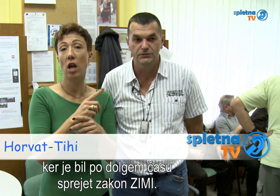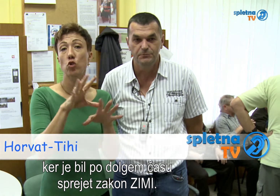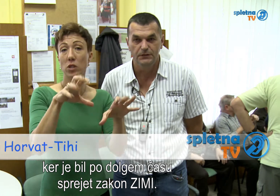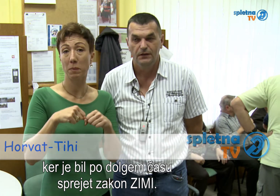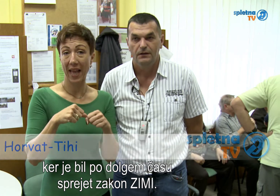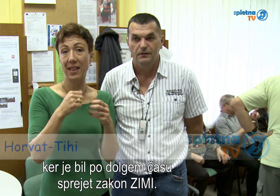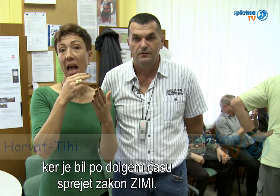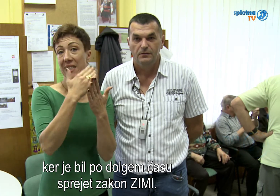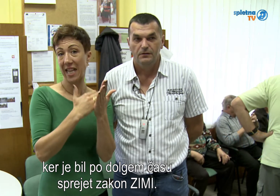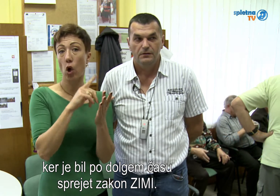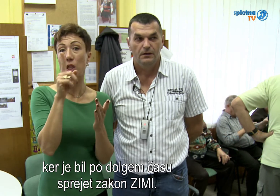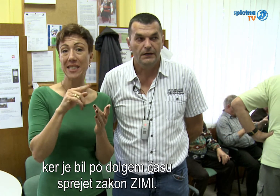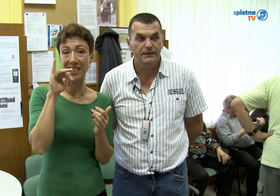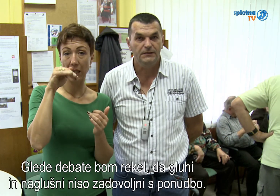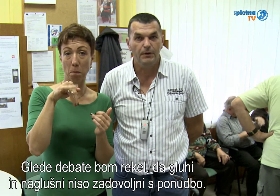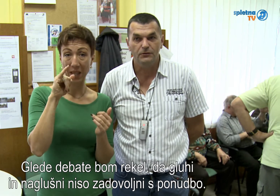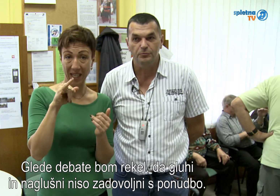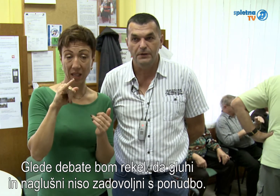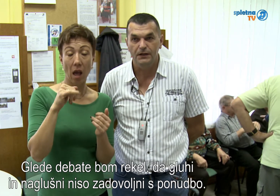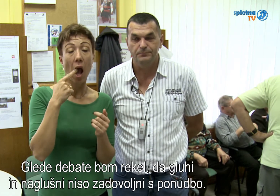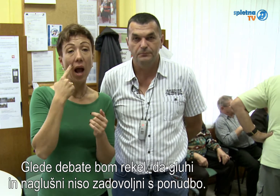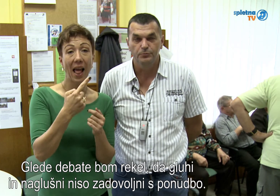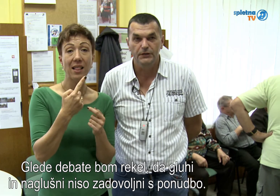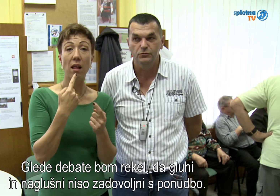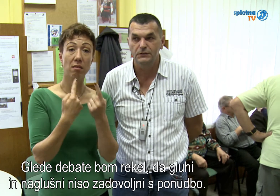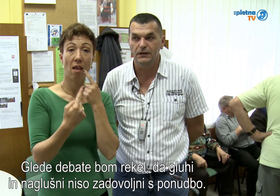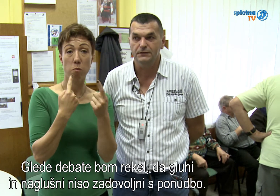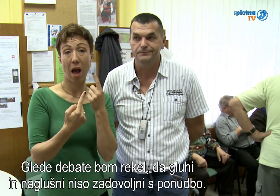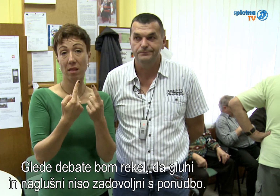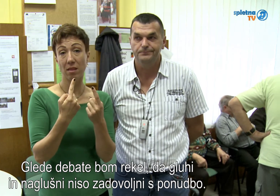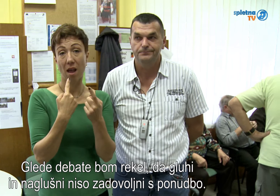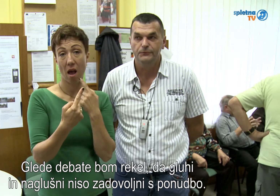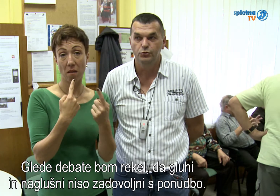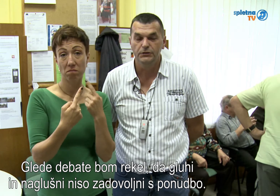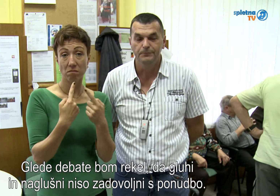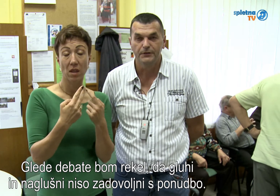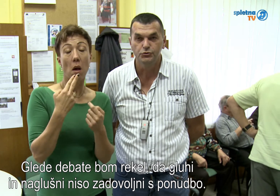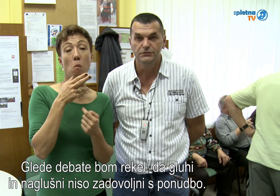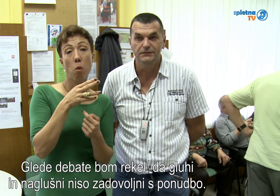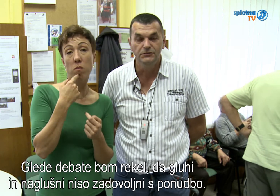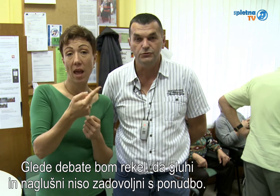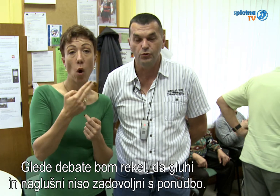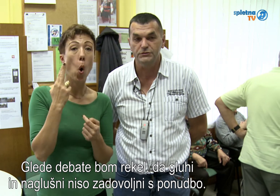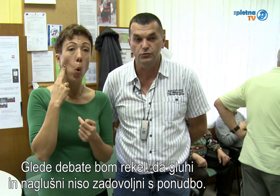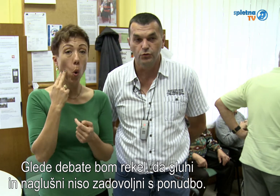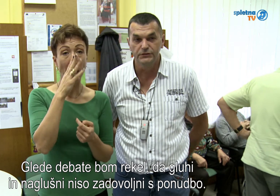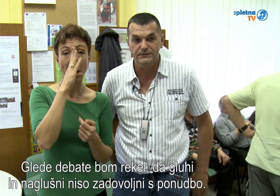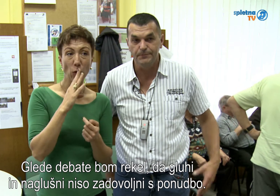zimni. Glede na debato pa bom rekel, da gluhi in naglušni niti niso tako zadovoljni s tem, kar